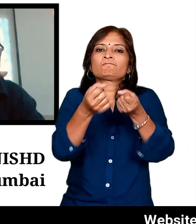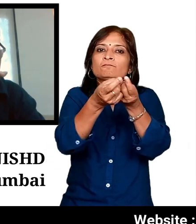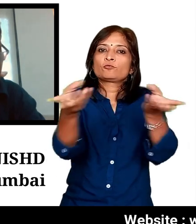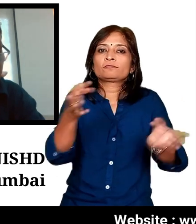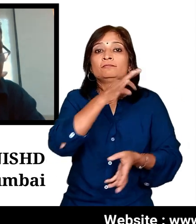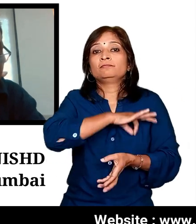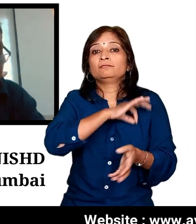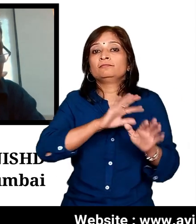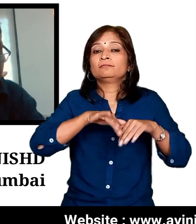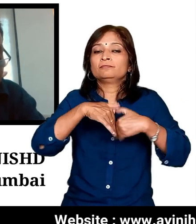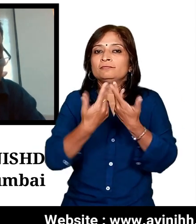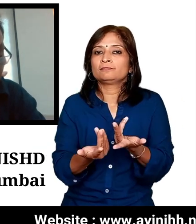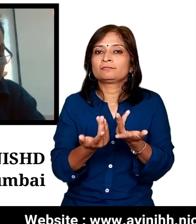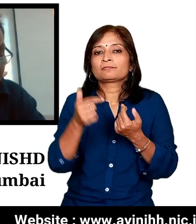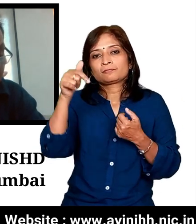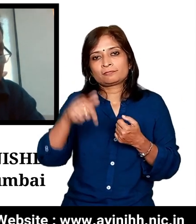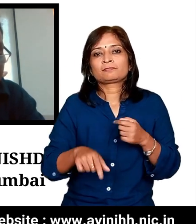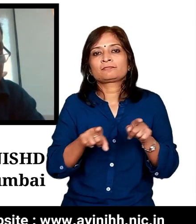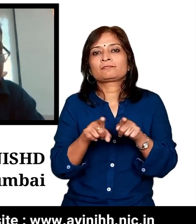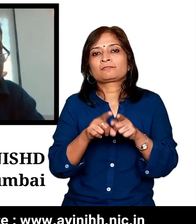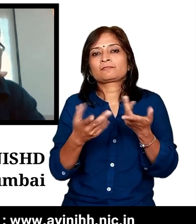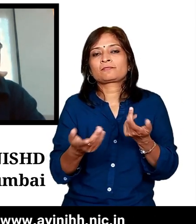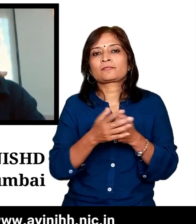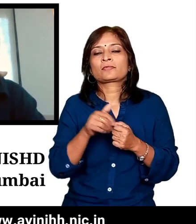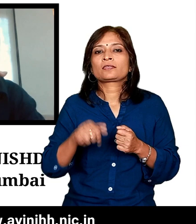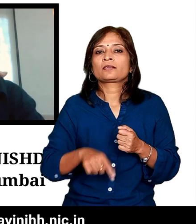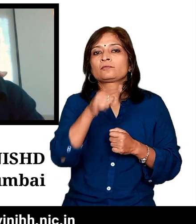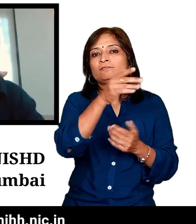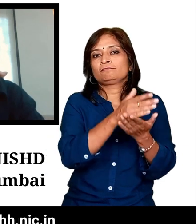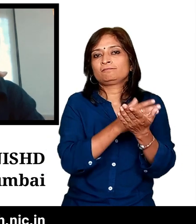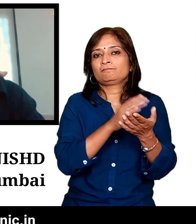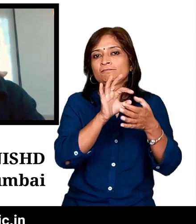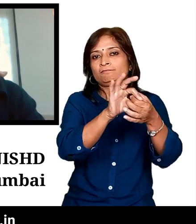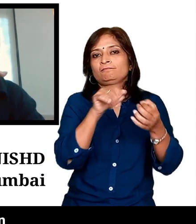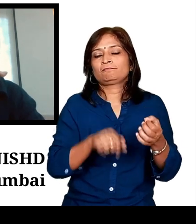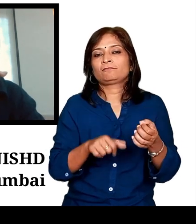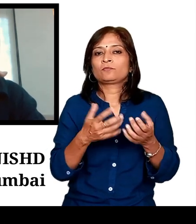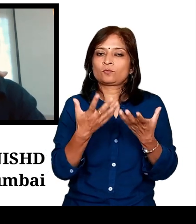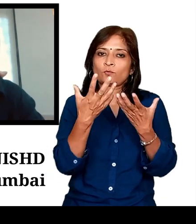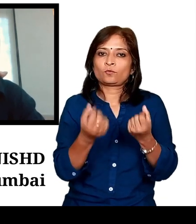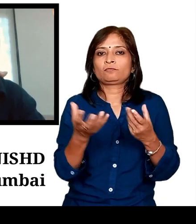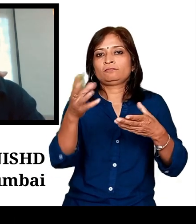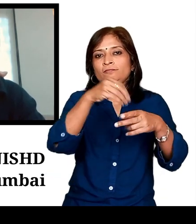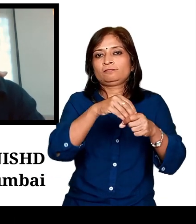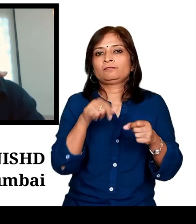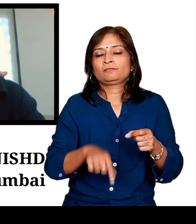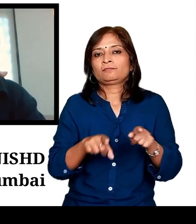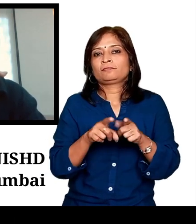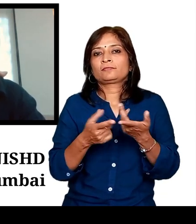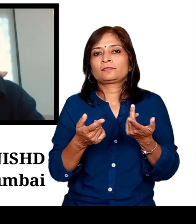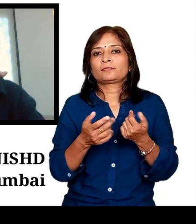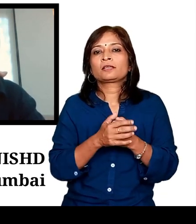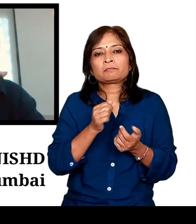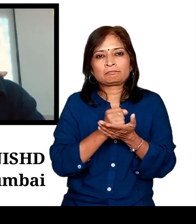इसका फायदा हो. तो इसलिए एडिप स्कीम के अंदर इसे लेने के लिए हमने